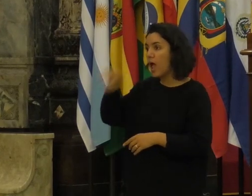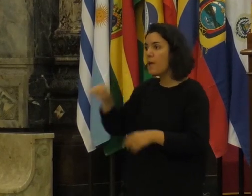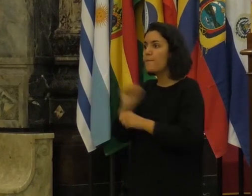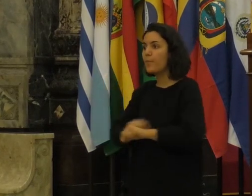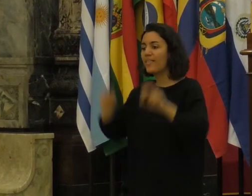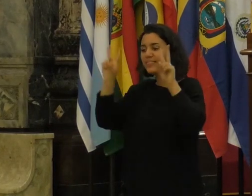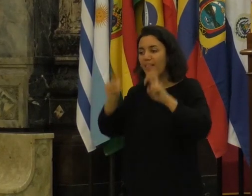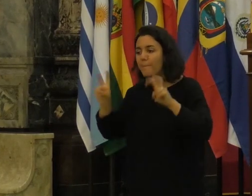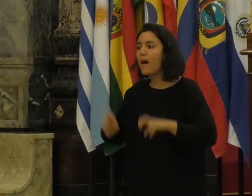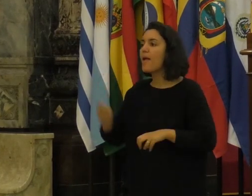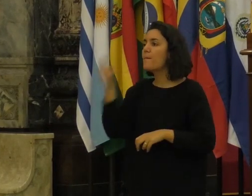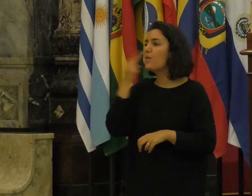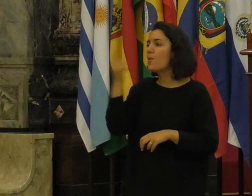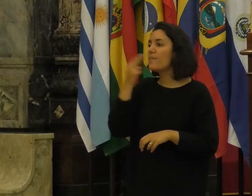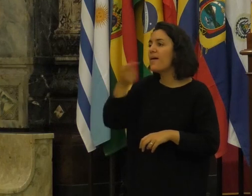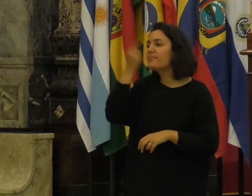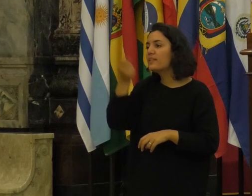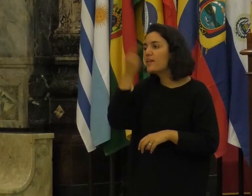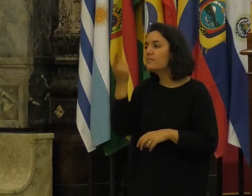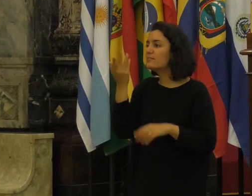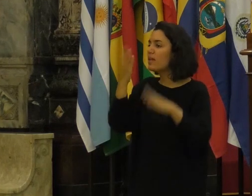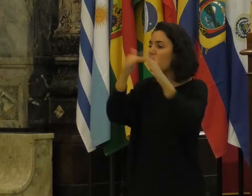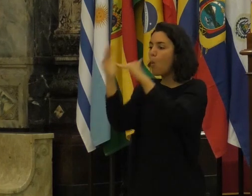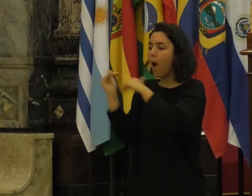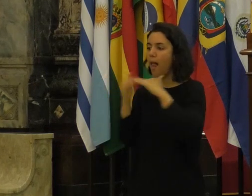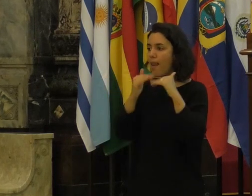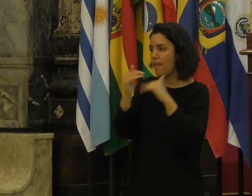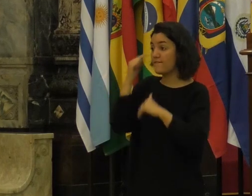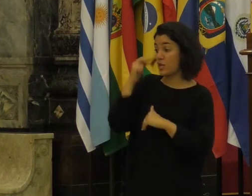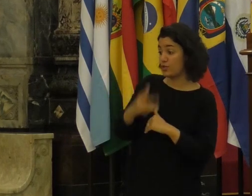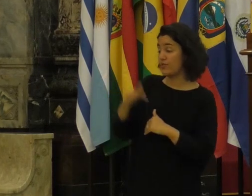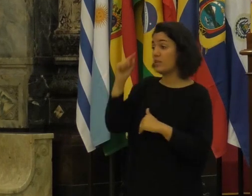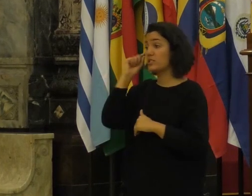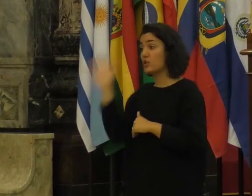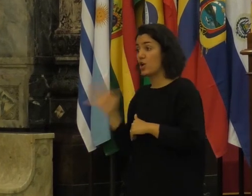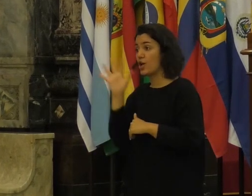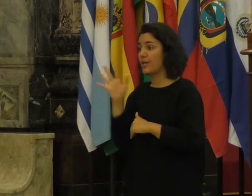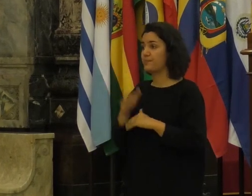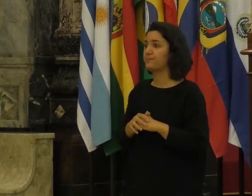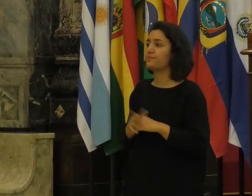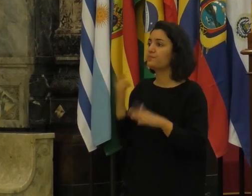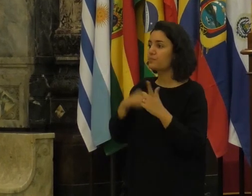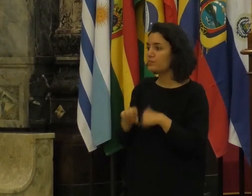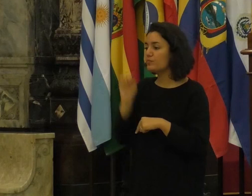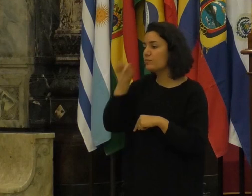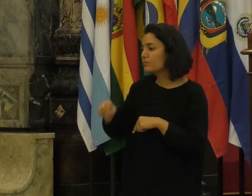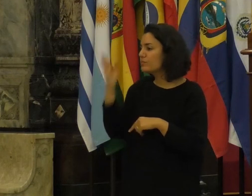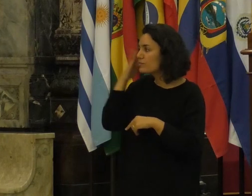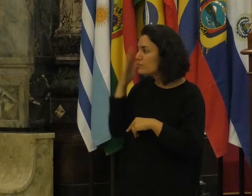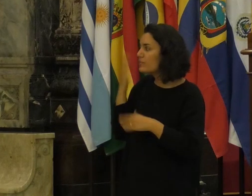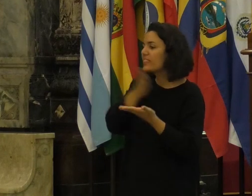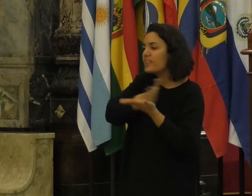abordan temas y problemas de interés común con la psicología. No se trata de tipos de